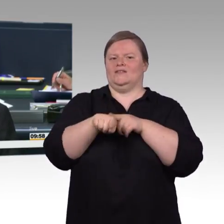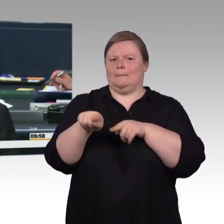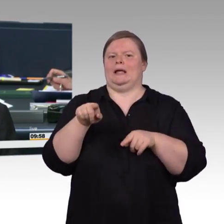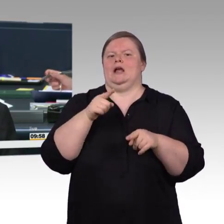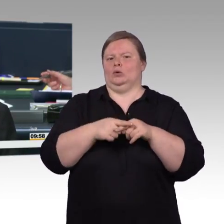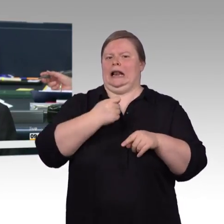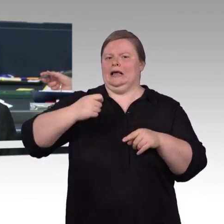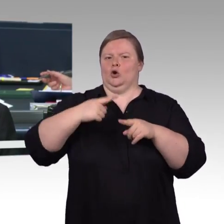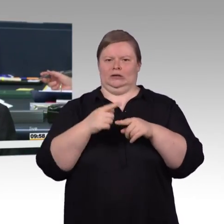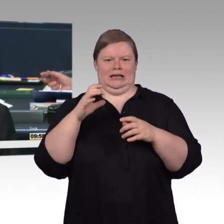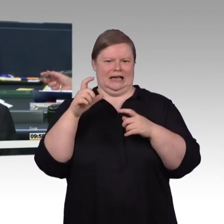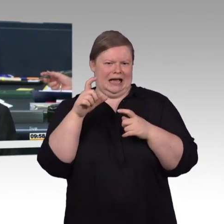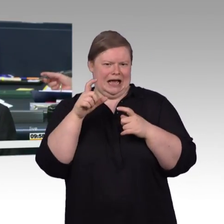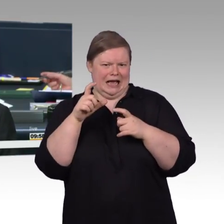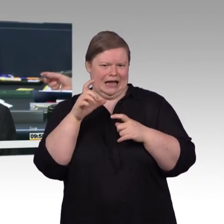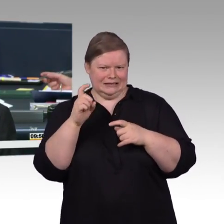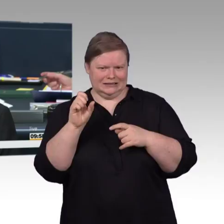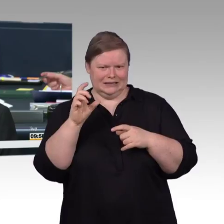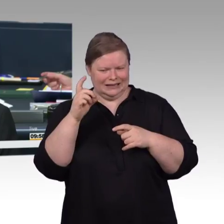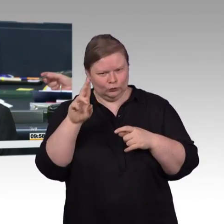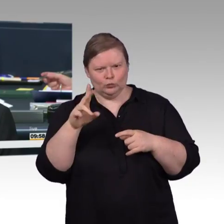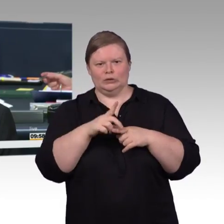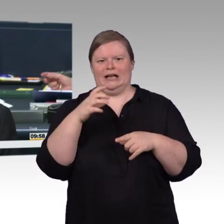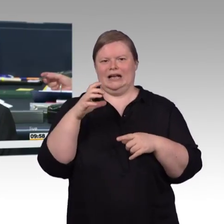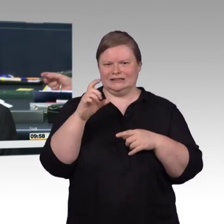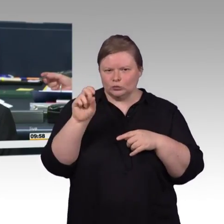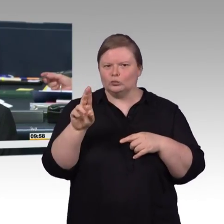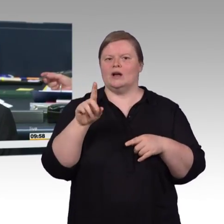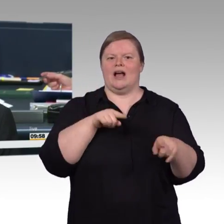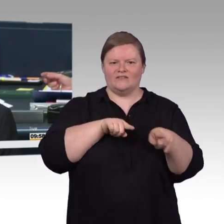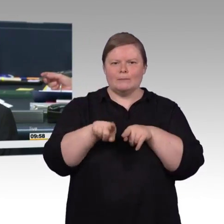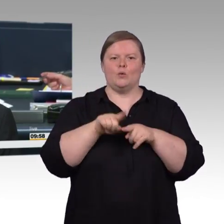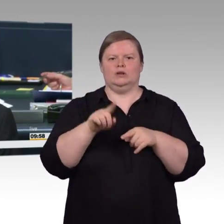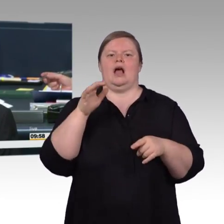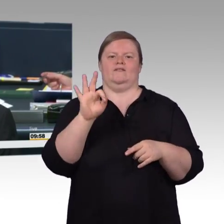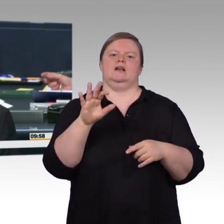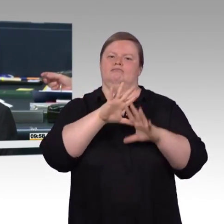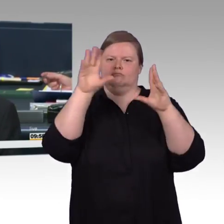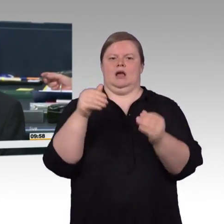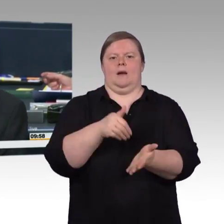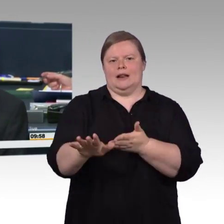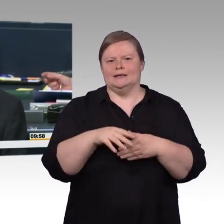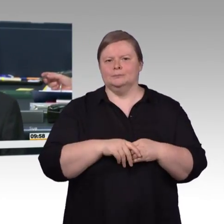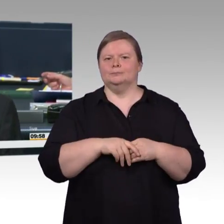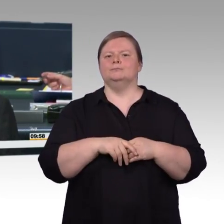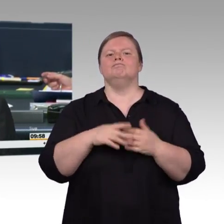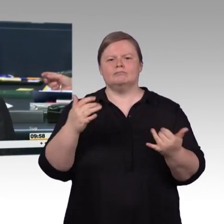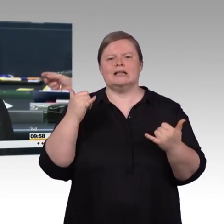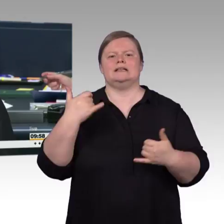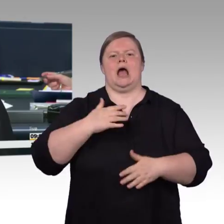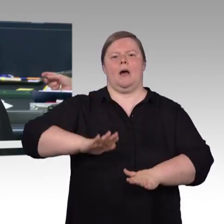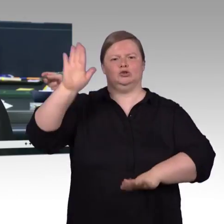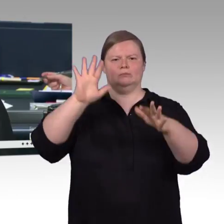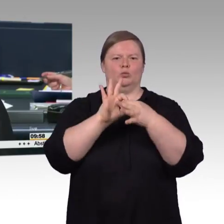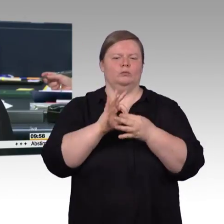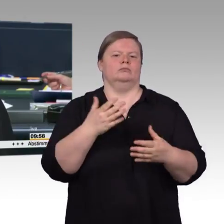Parallelgesetzentwurf. Der Ausschuss für Recht und Verbraucherschutz empfiehlt unter Buchstabe B seiner Beschlussempfehlung